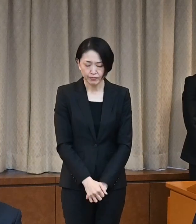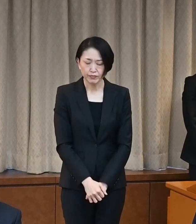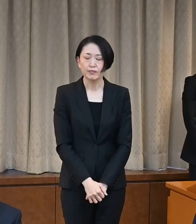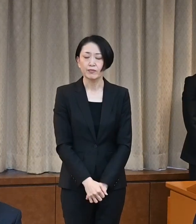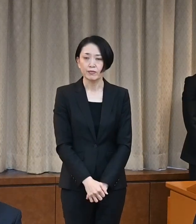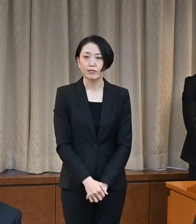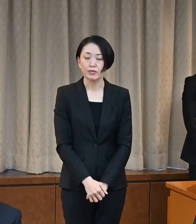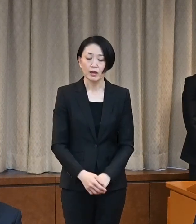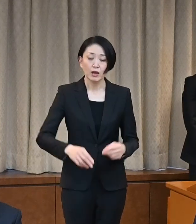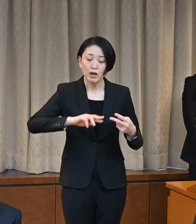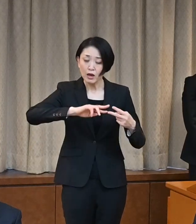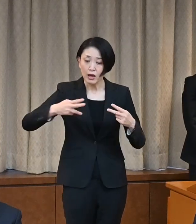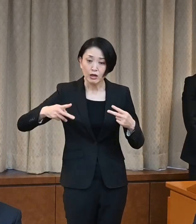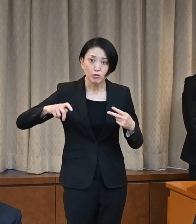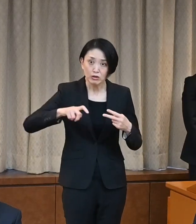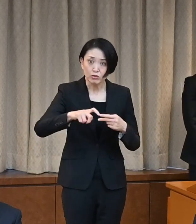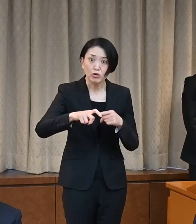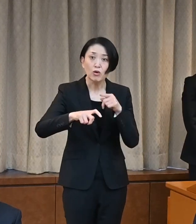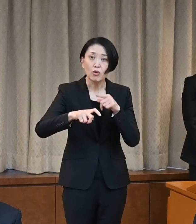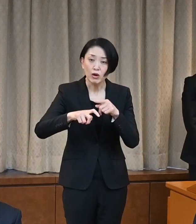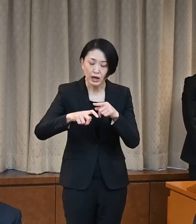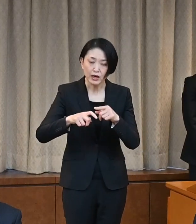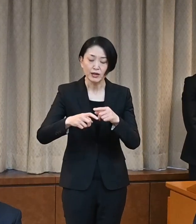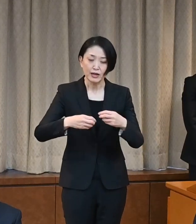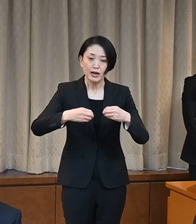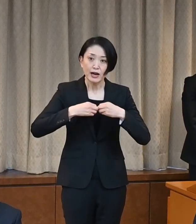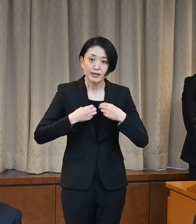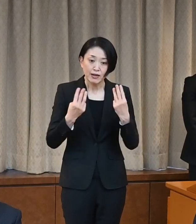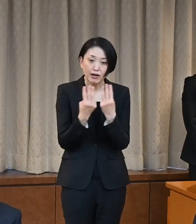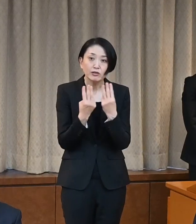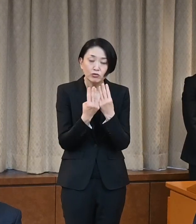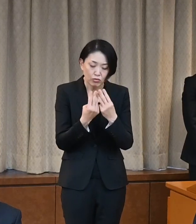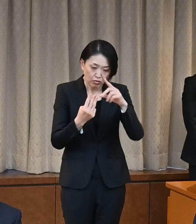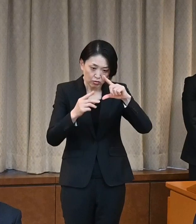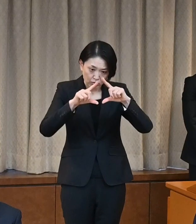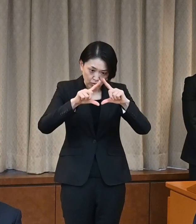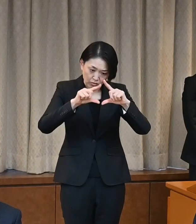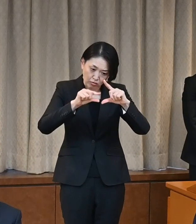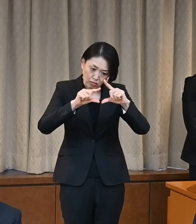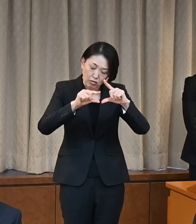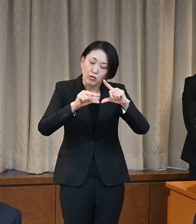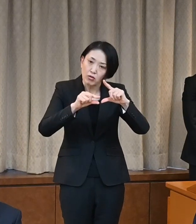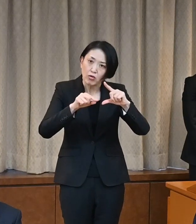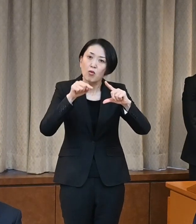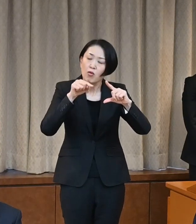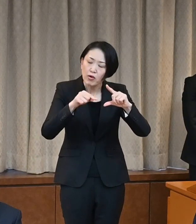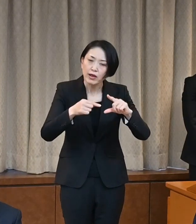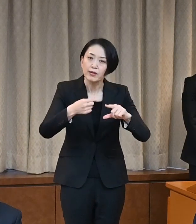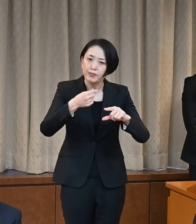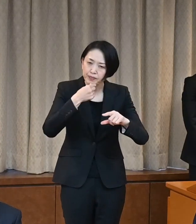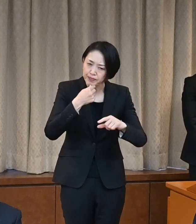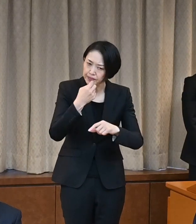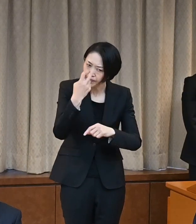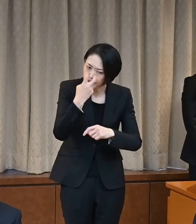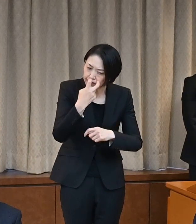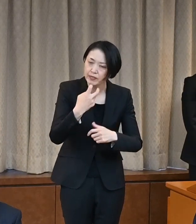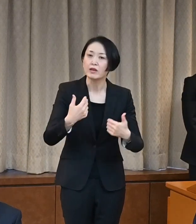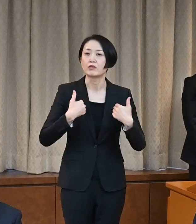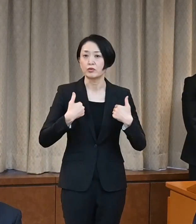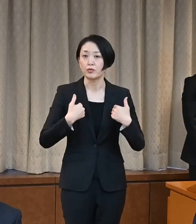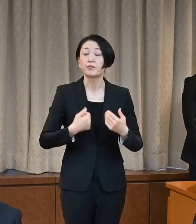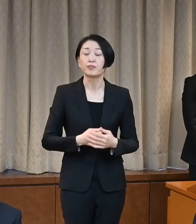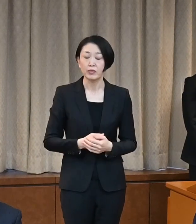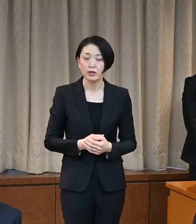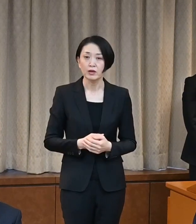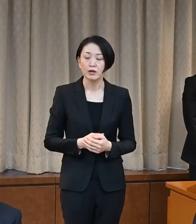この変異株の割合を注意深くモニターすることが必要です。ファイザー社製ワクチンは